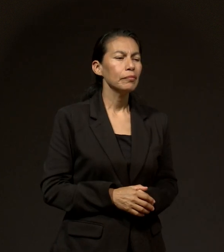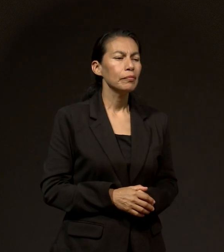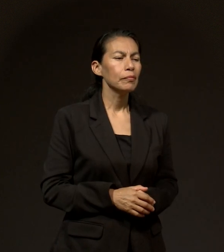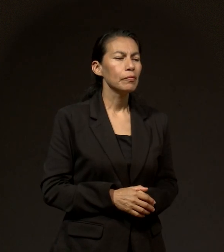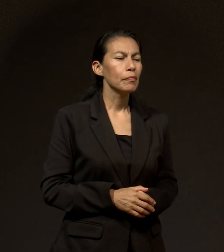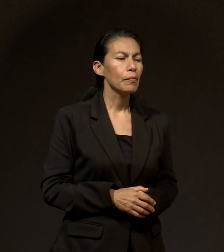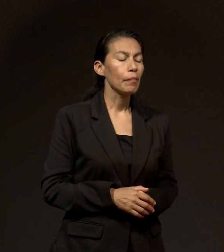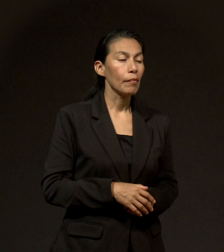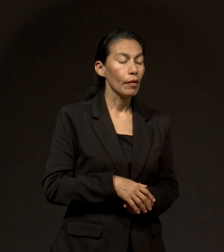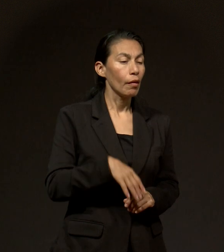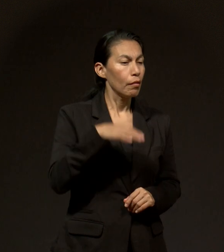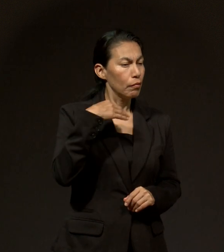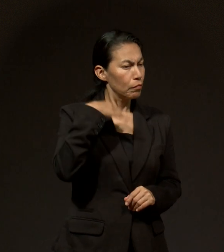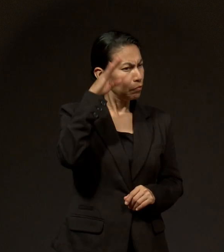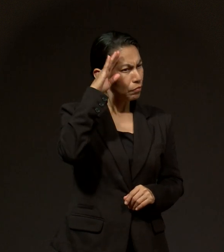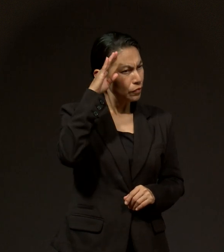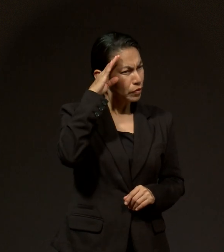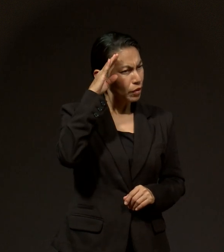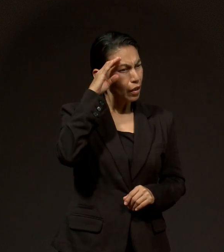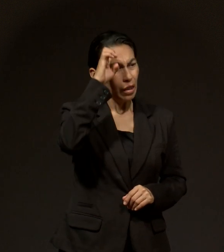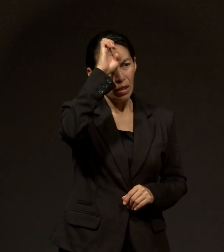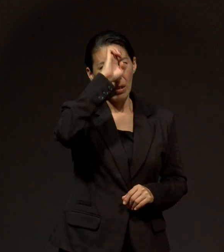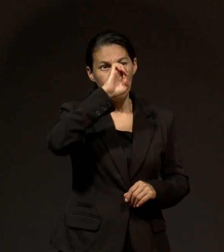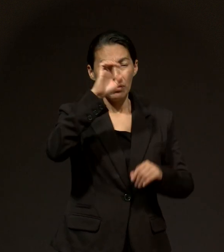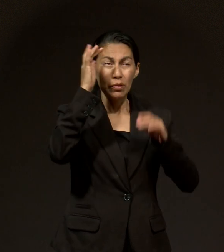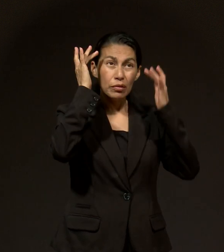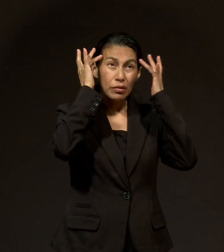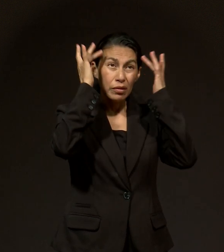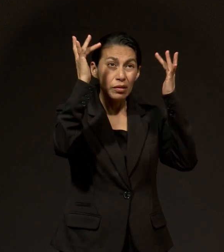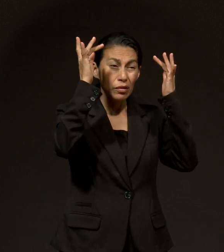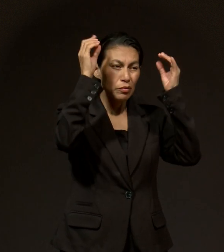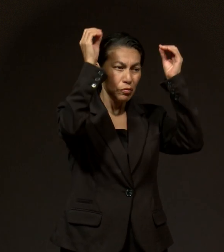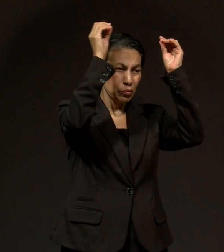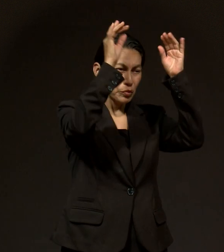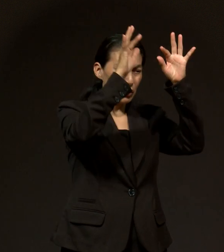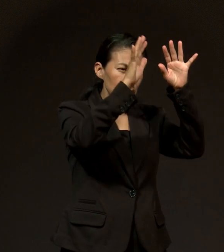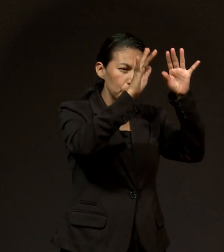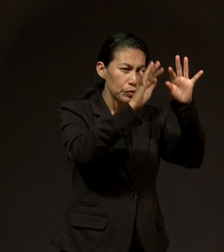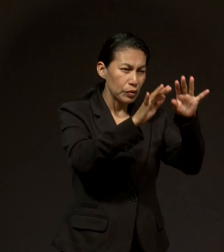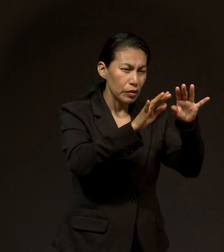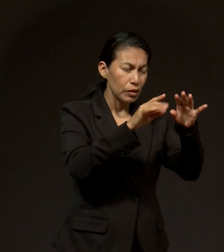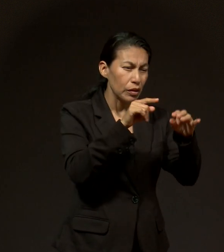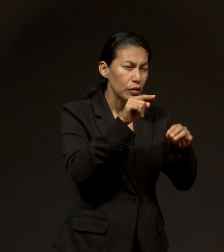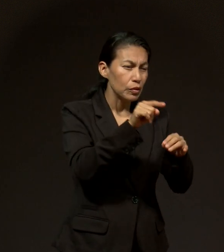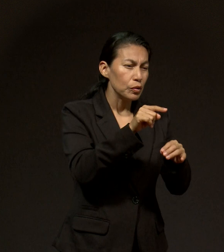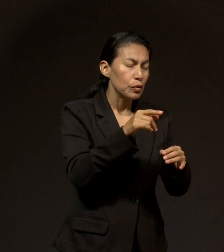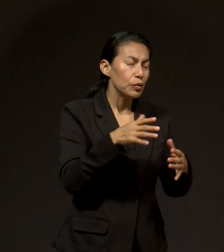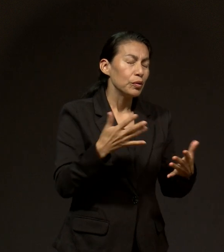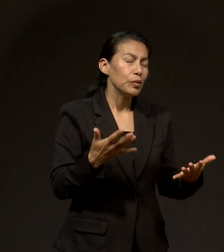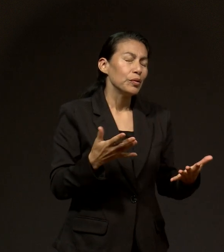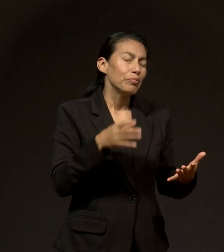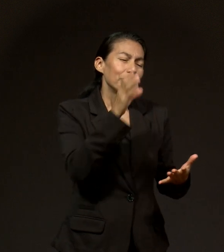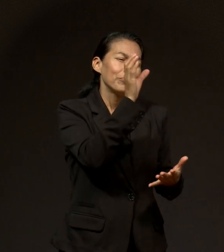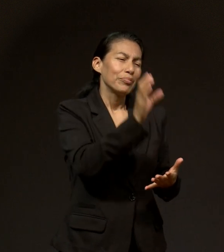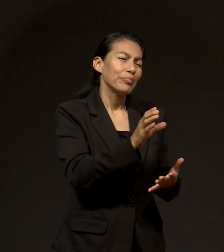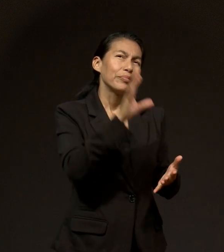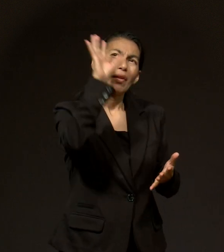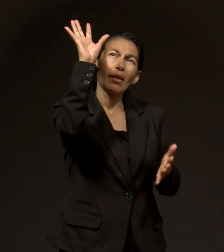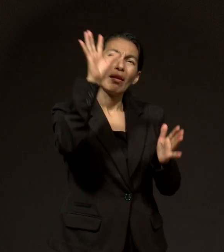Es decir, que el Espíritu de Dios te hace reflejar